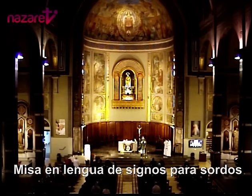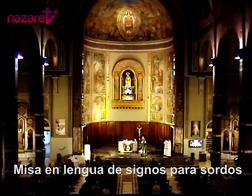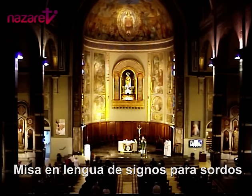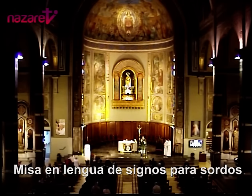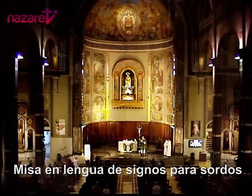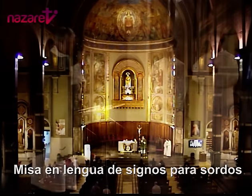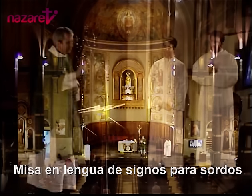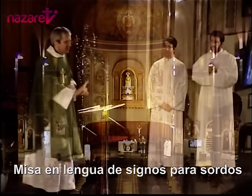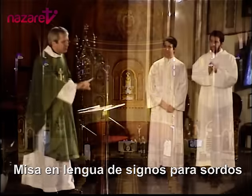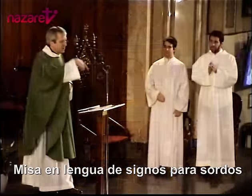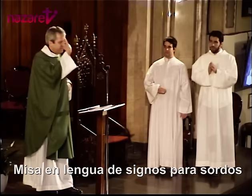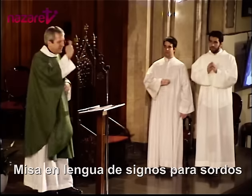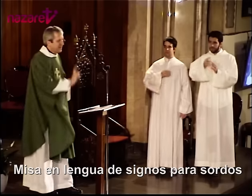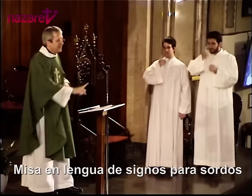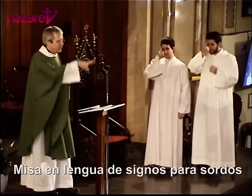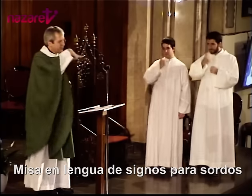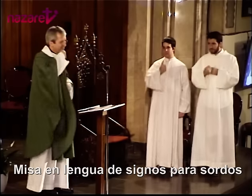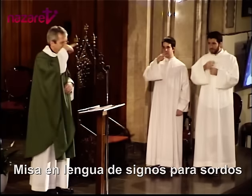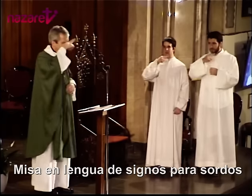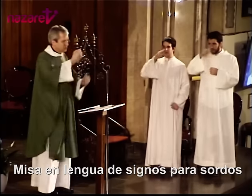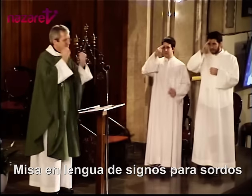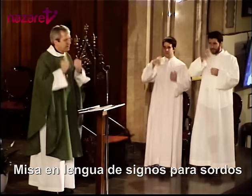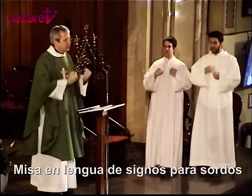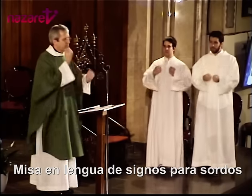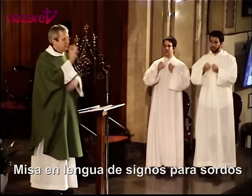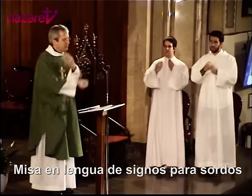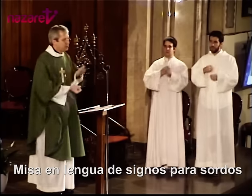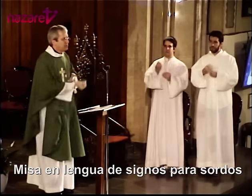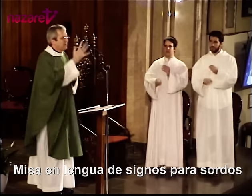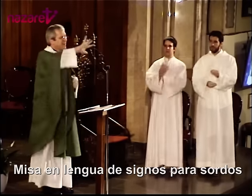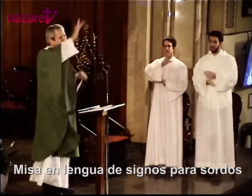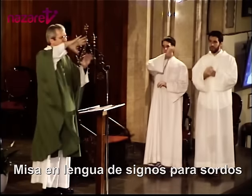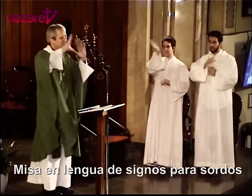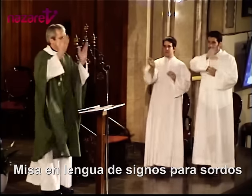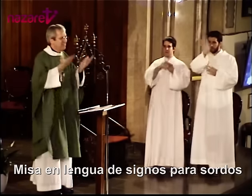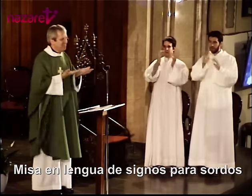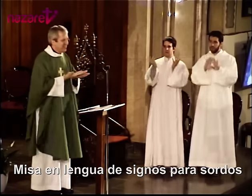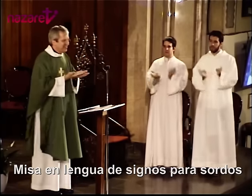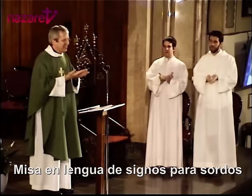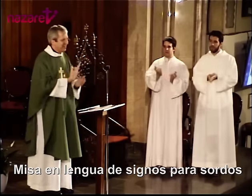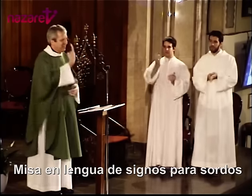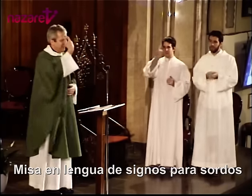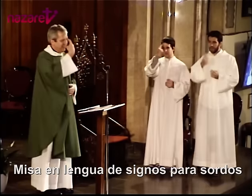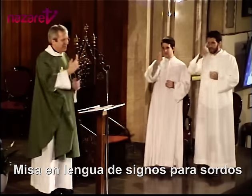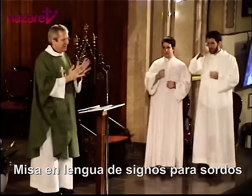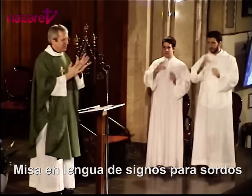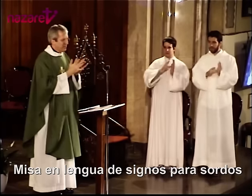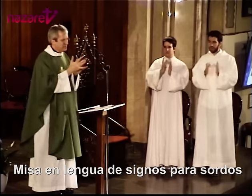Todos juntos profesamos la fe. Creo en Dios Padre Todopoderoso, Creador del cielo y de la tierra. Creo en